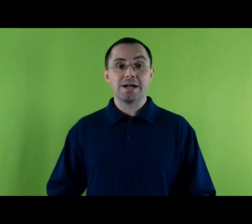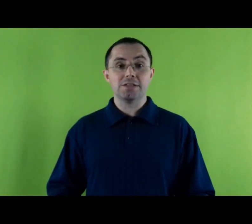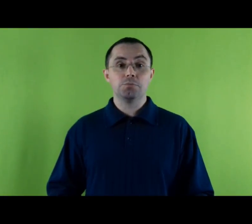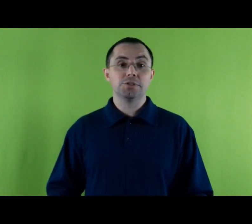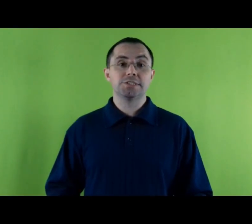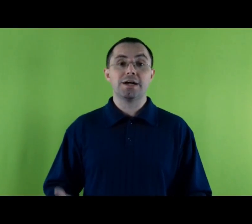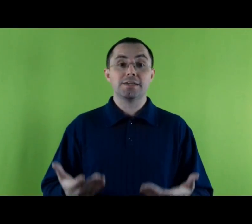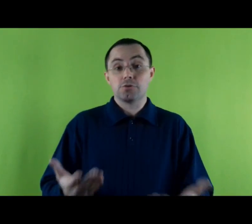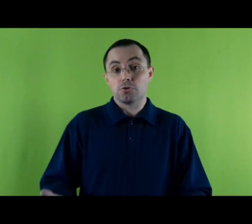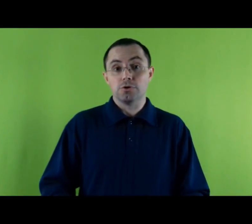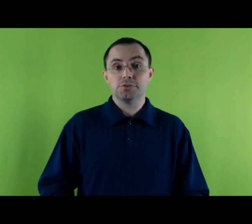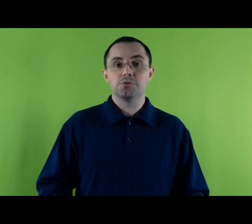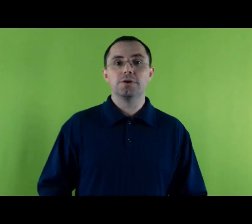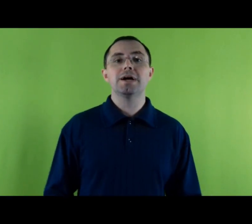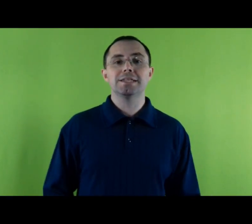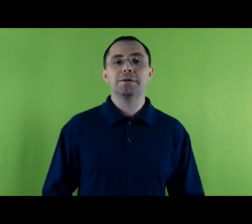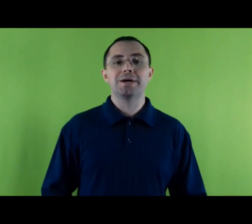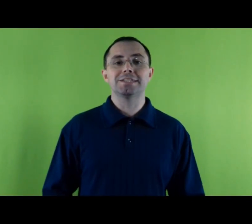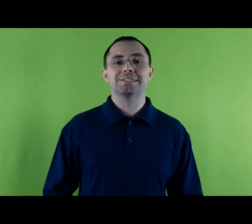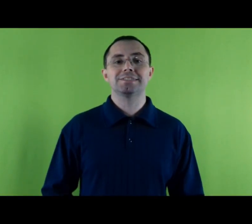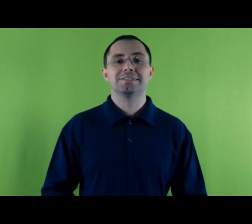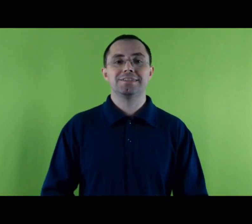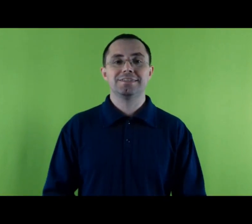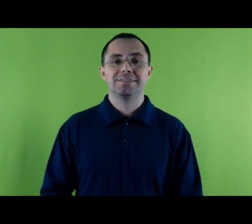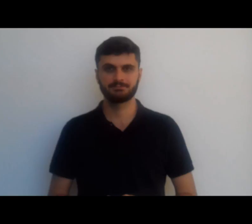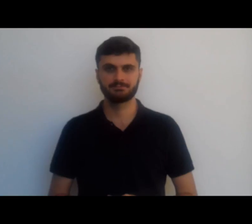obrigado por estar aqui conosco. Até mais.